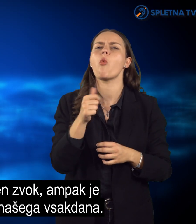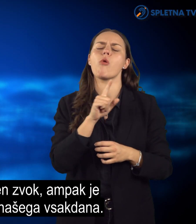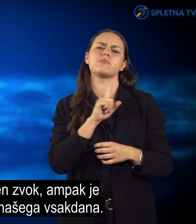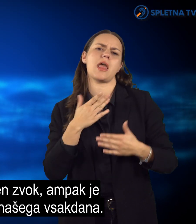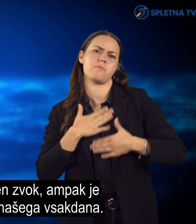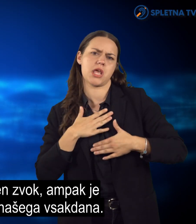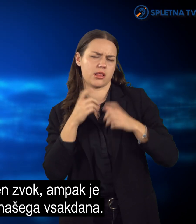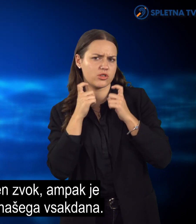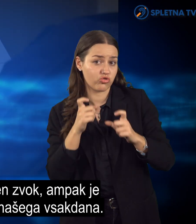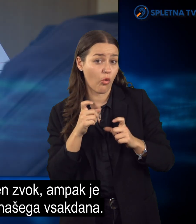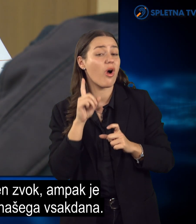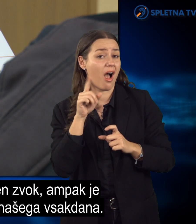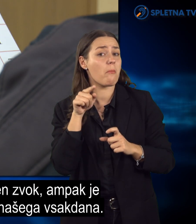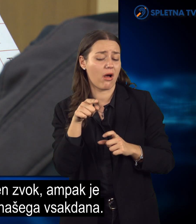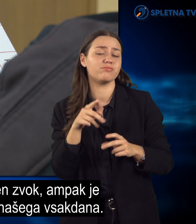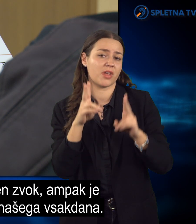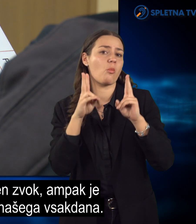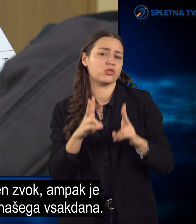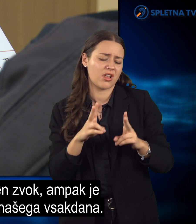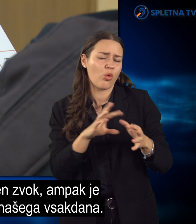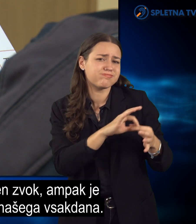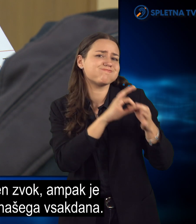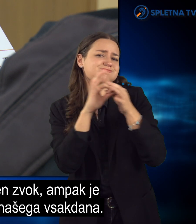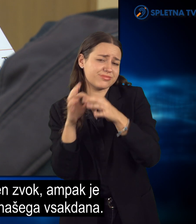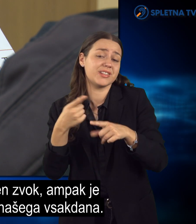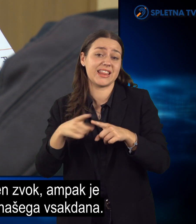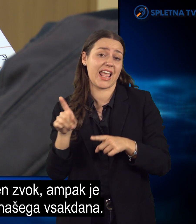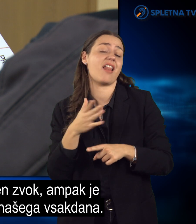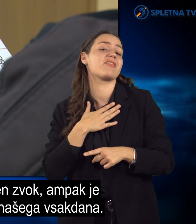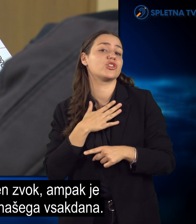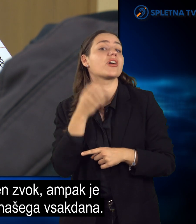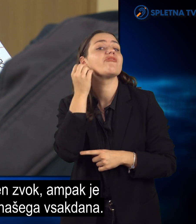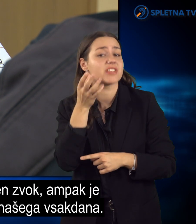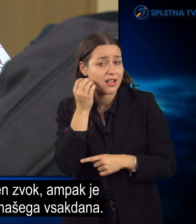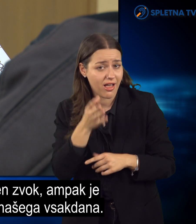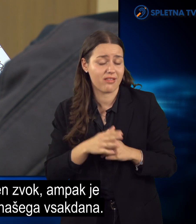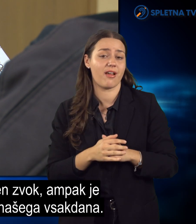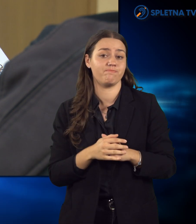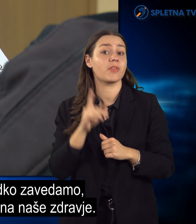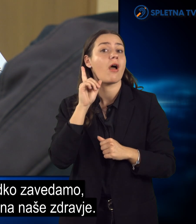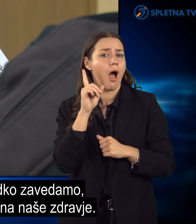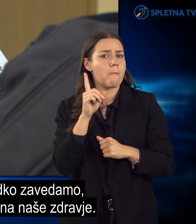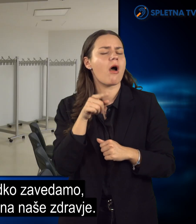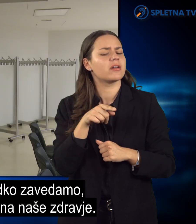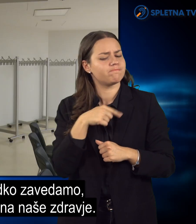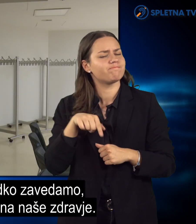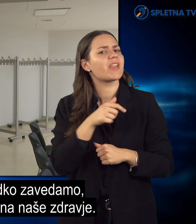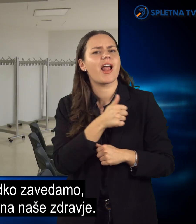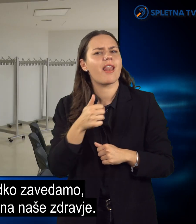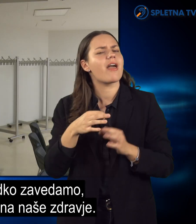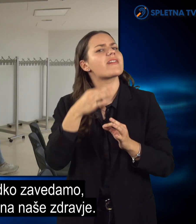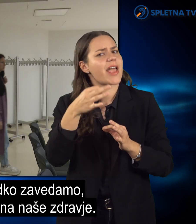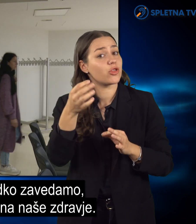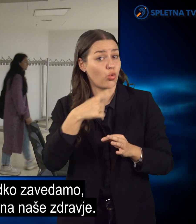Hrup ni le neprijeten zvok, ampak je postal neločljiv del našega vsakdana. Vendar se le redko zavedamo,